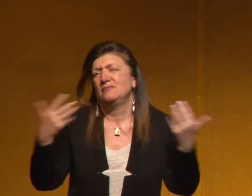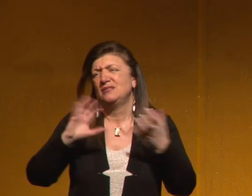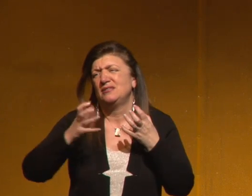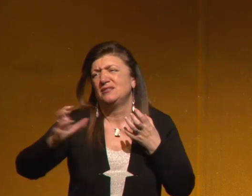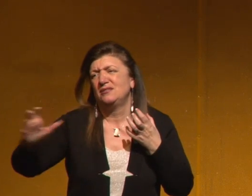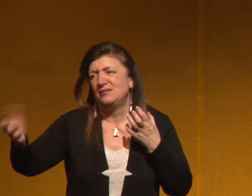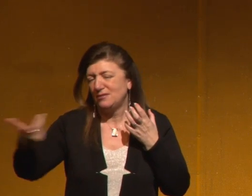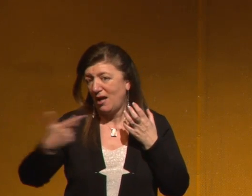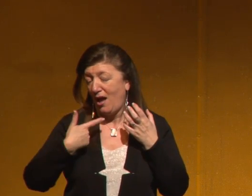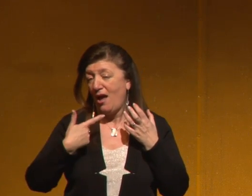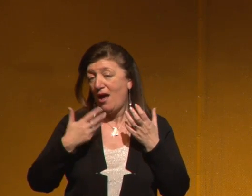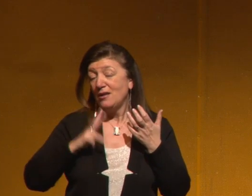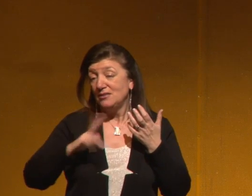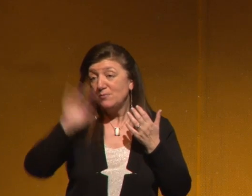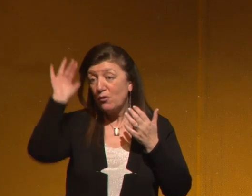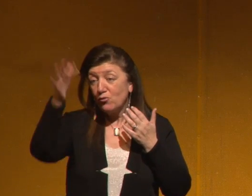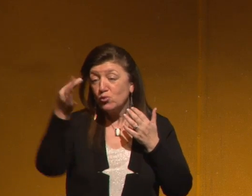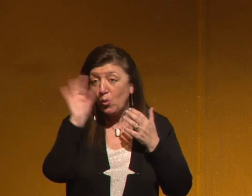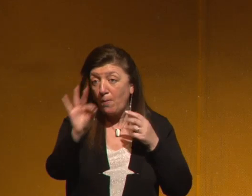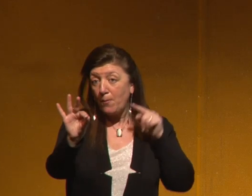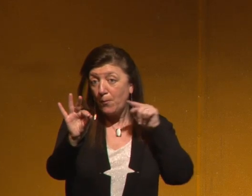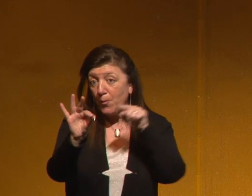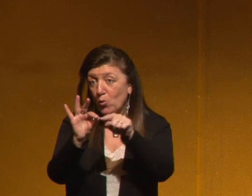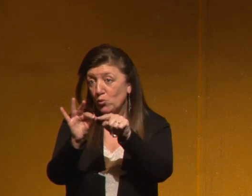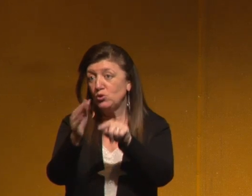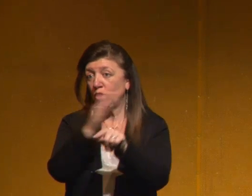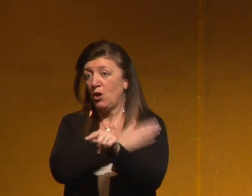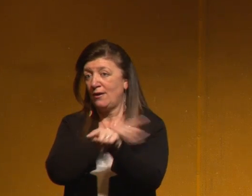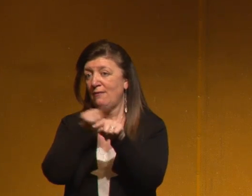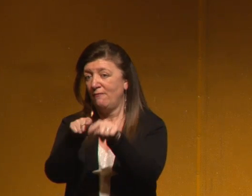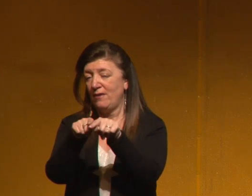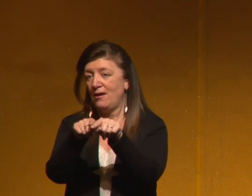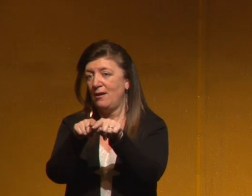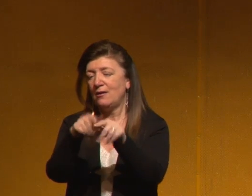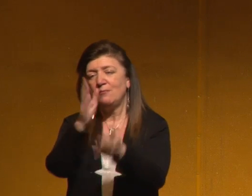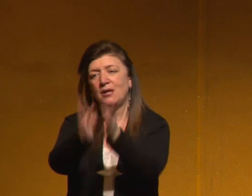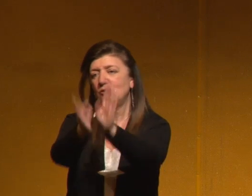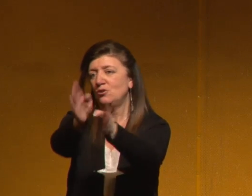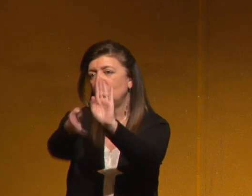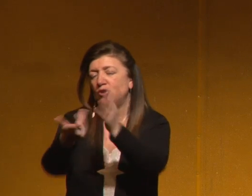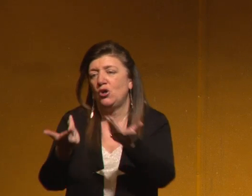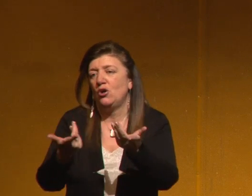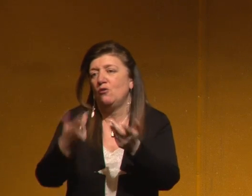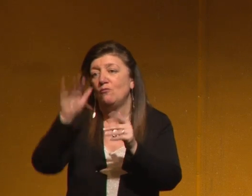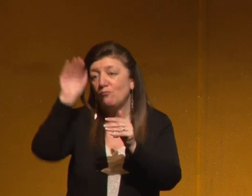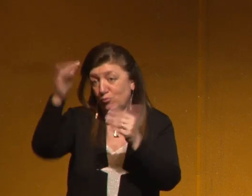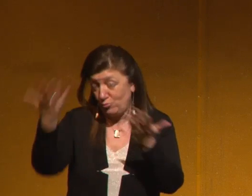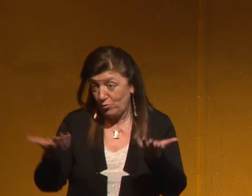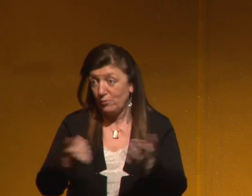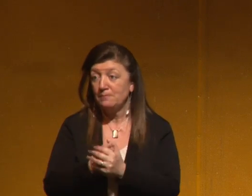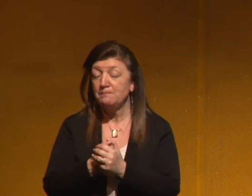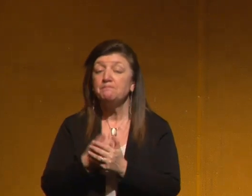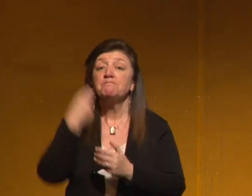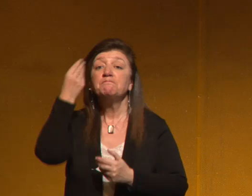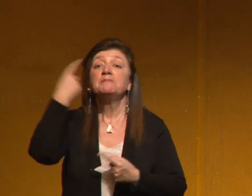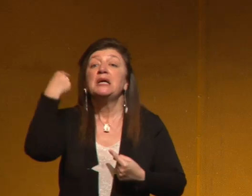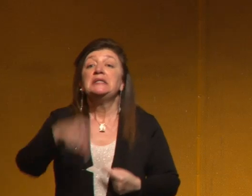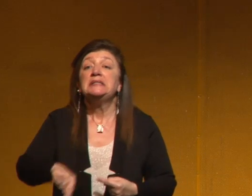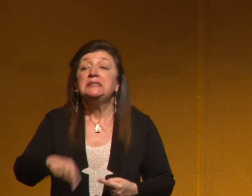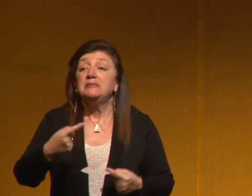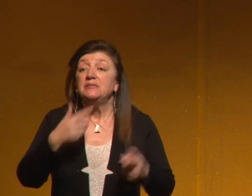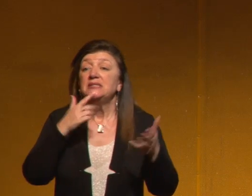riferimento insostituibile nel paese io penso che in questo settore come in altri settori non è una frase